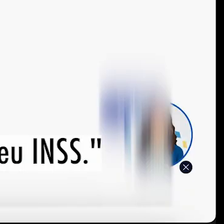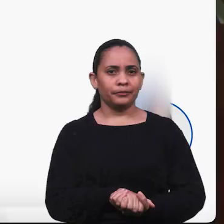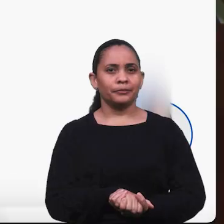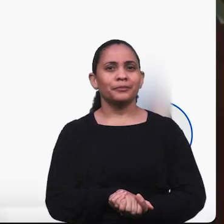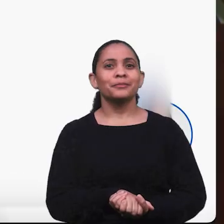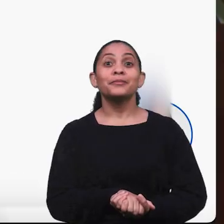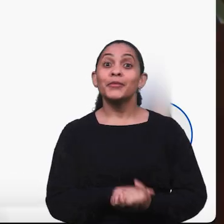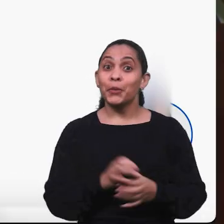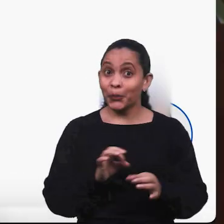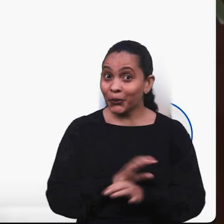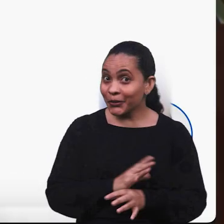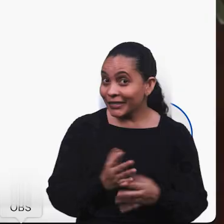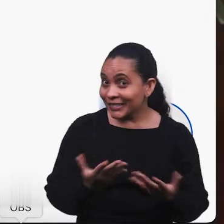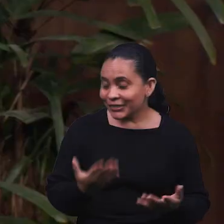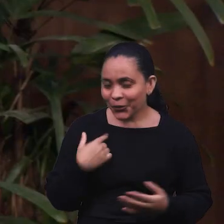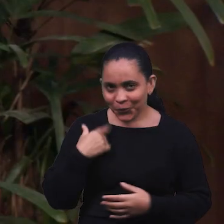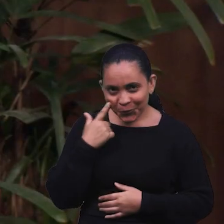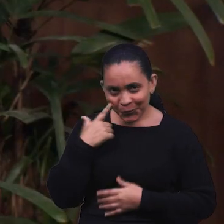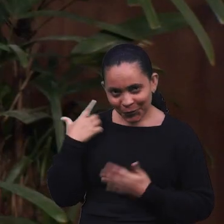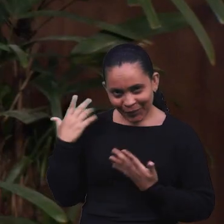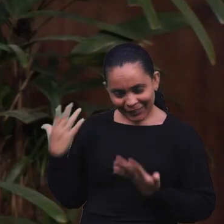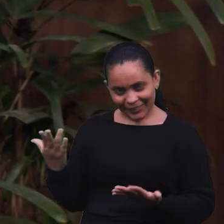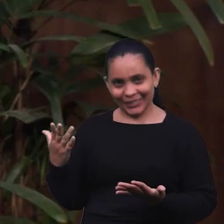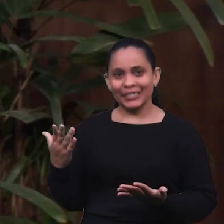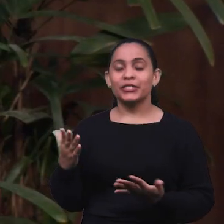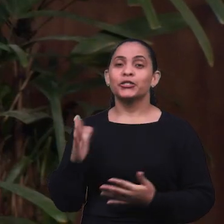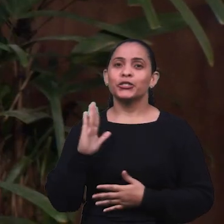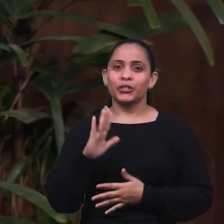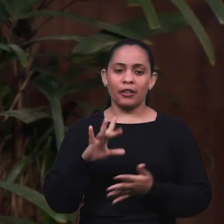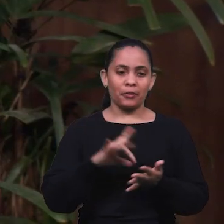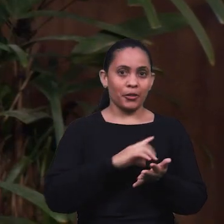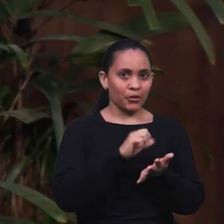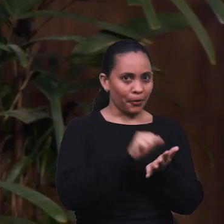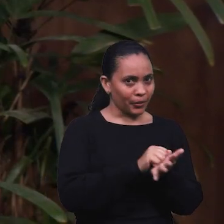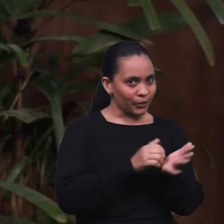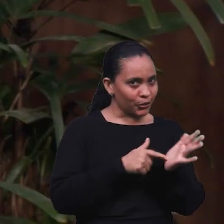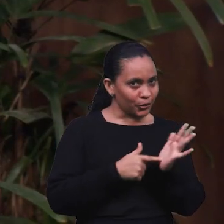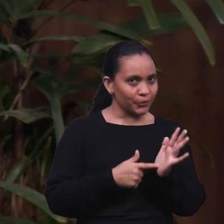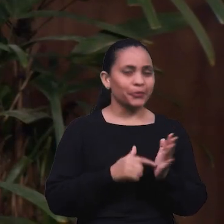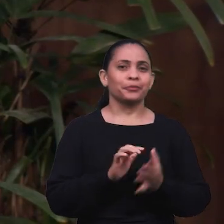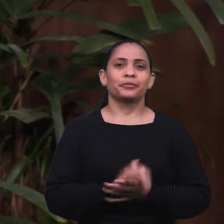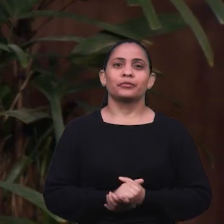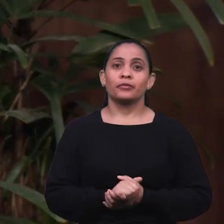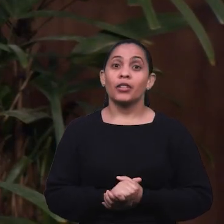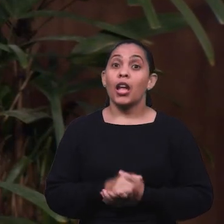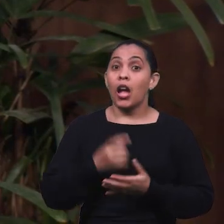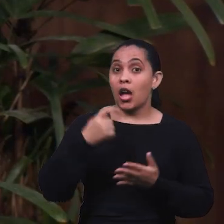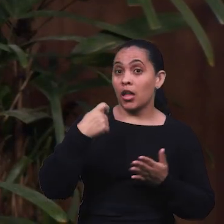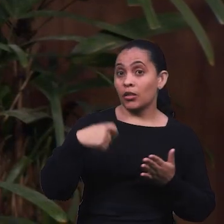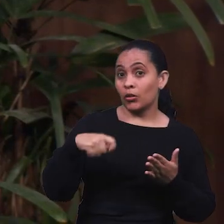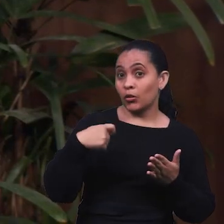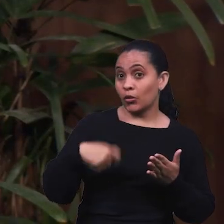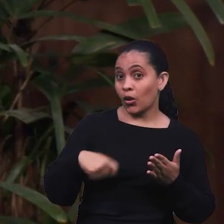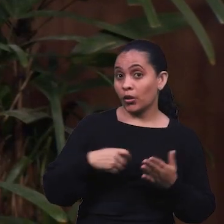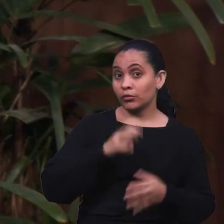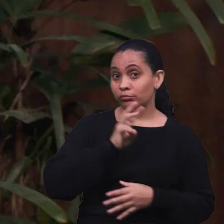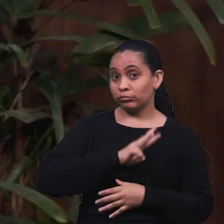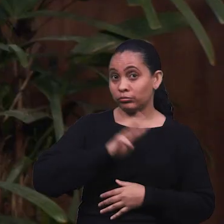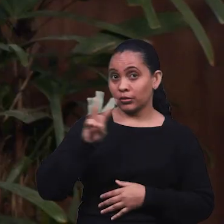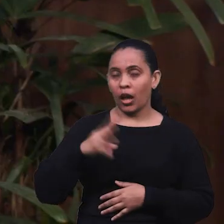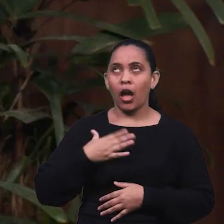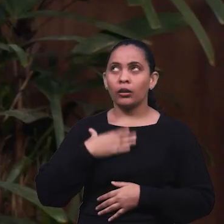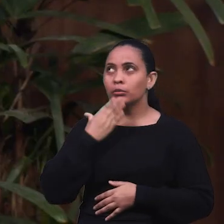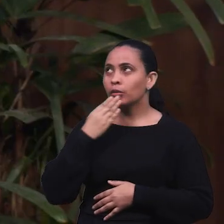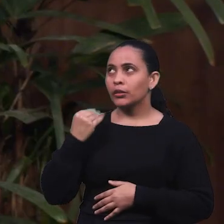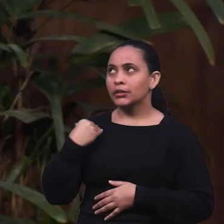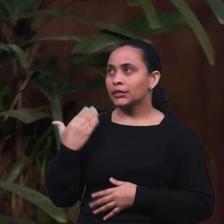INSS. Pronto, viu? Ó, já baixa o aplicativo. Já também anota o site. Não quer? Não